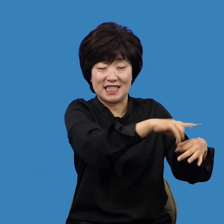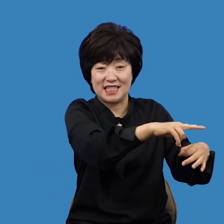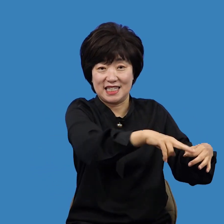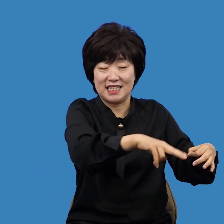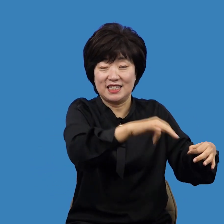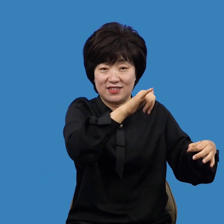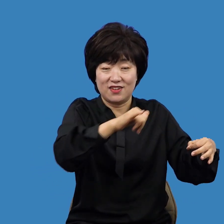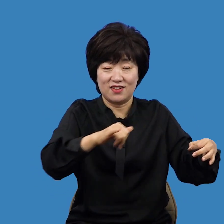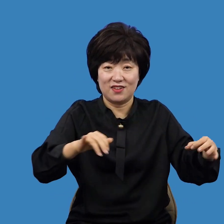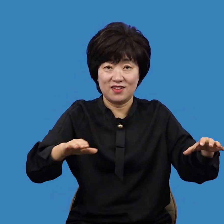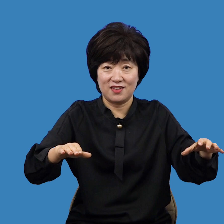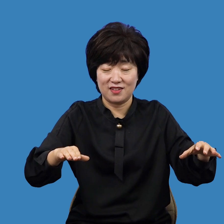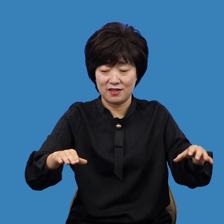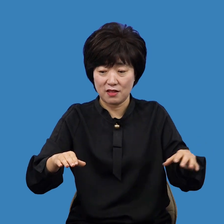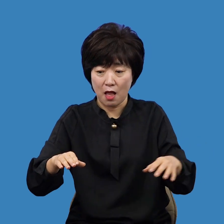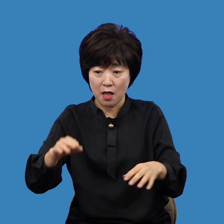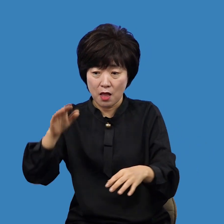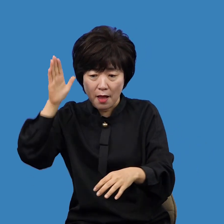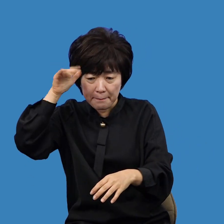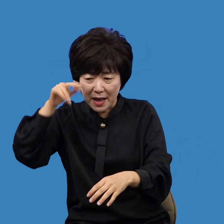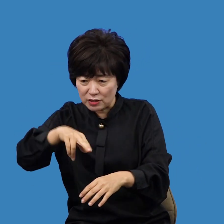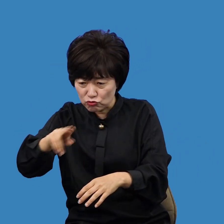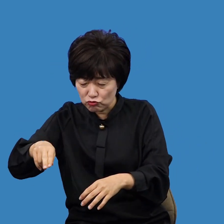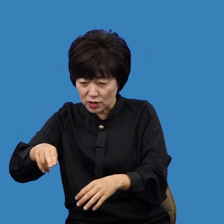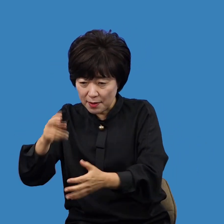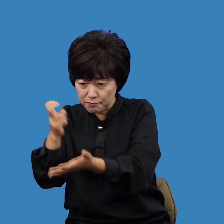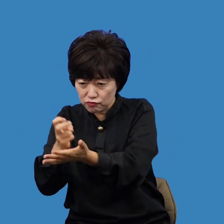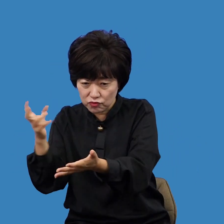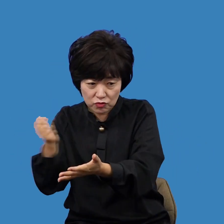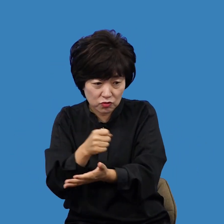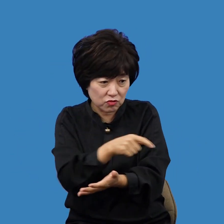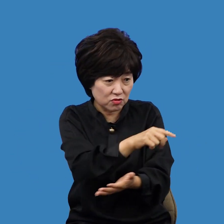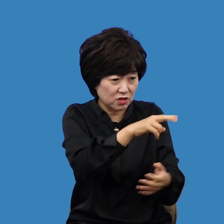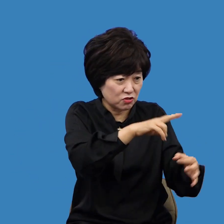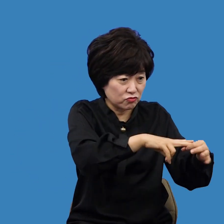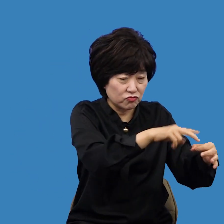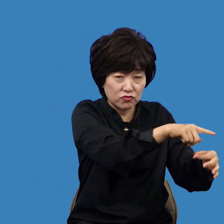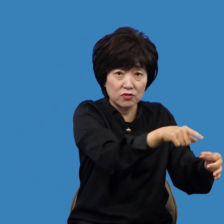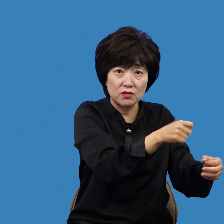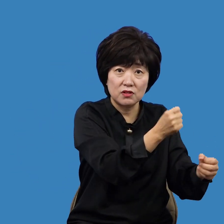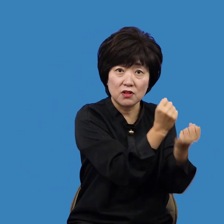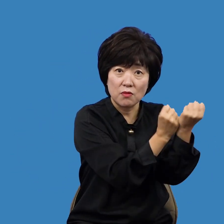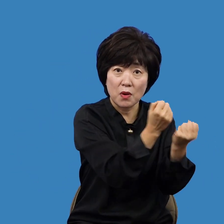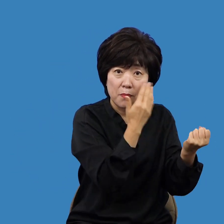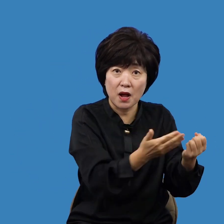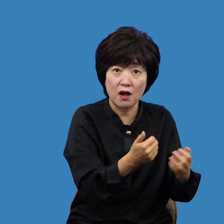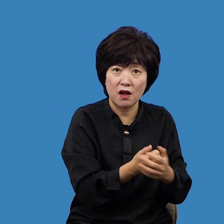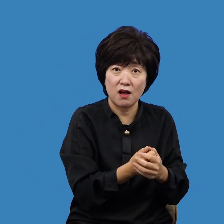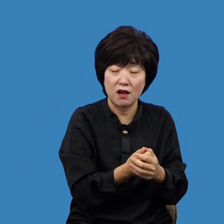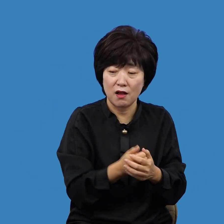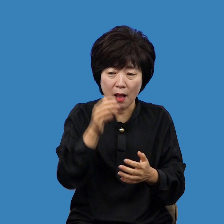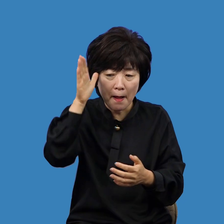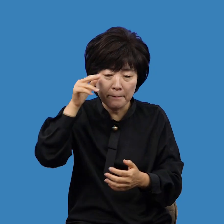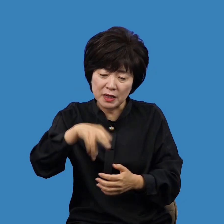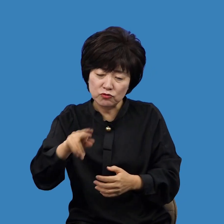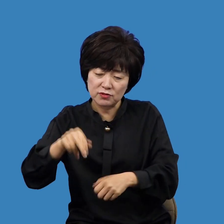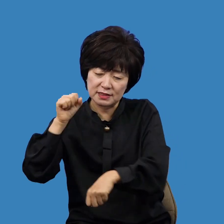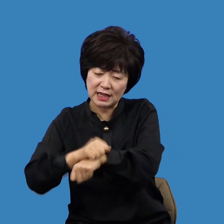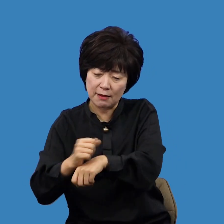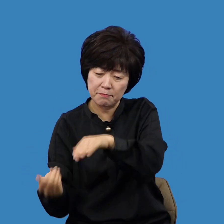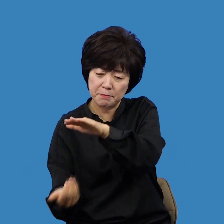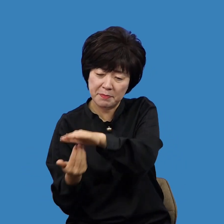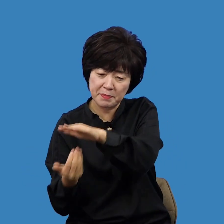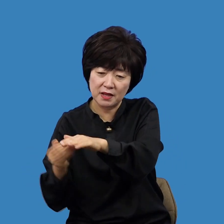장기가 있으면 바둑의 룰을 가지고 장기를 설명할 수 있습니까? 바둑을 여러분들이 아무리 잘 두고 그 원리를